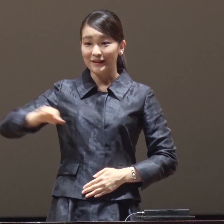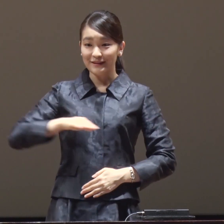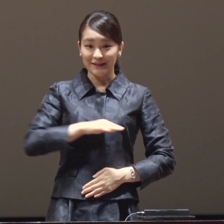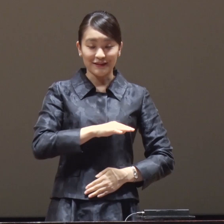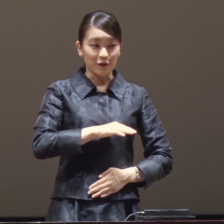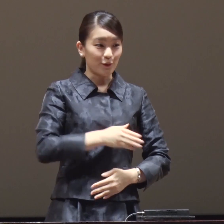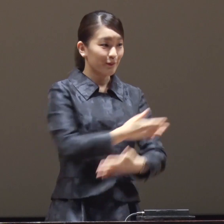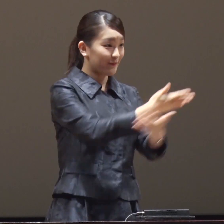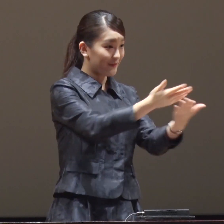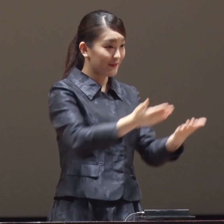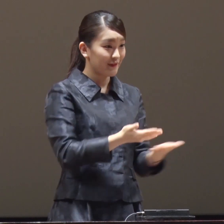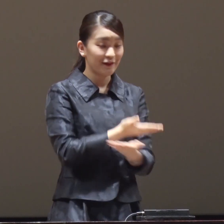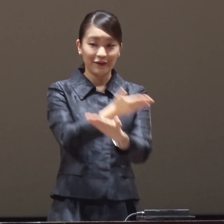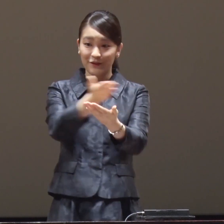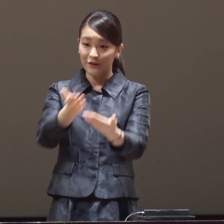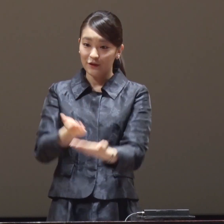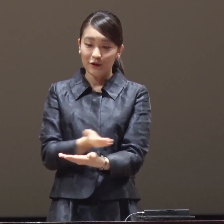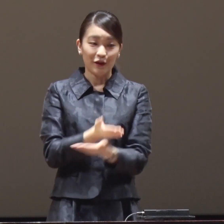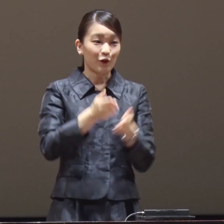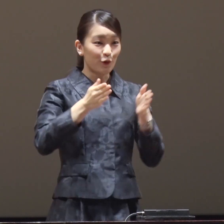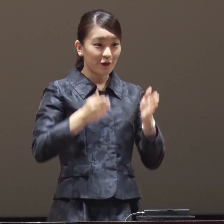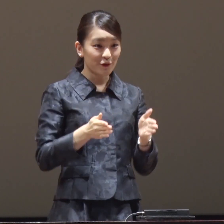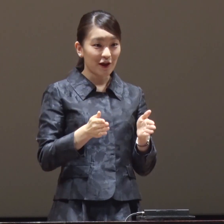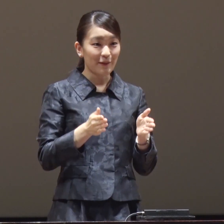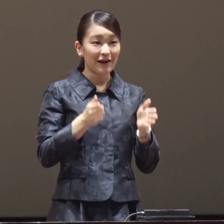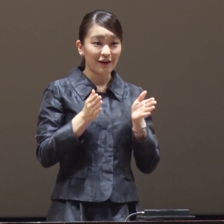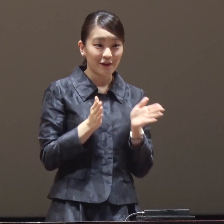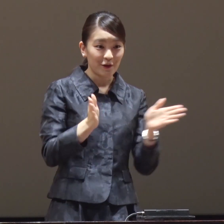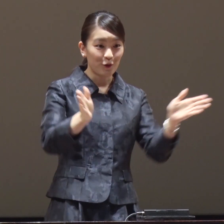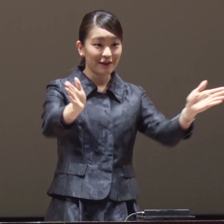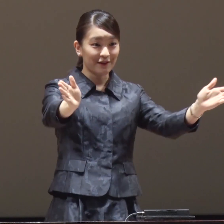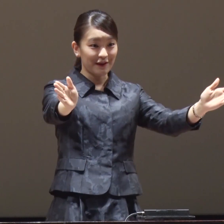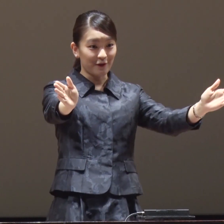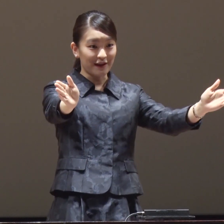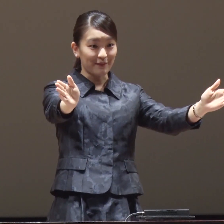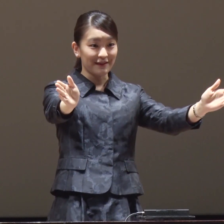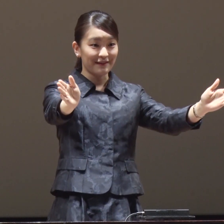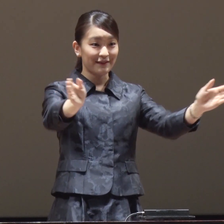私たちの交流の幅が大きく広がります。